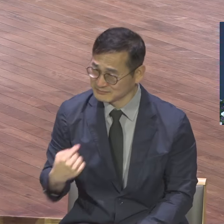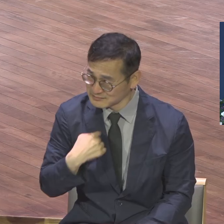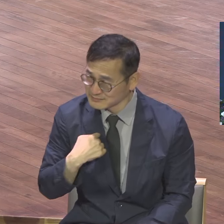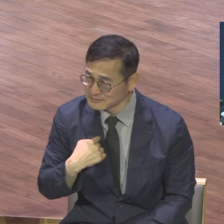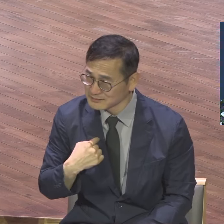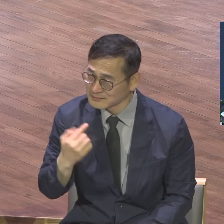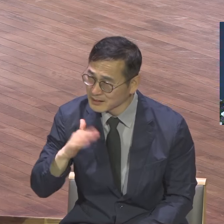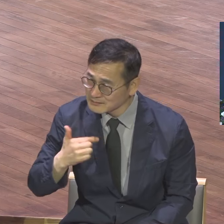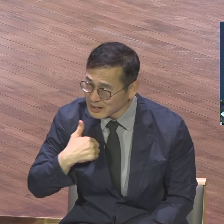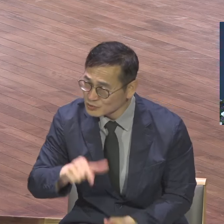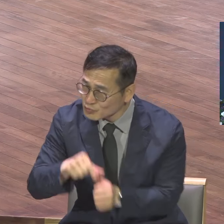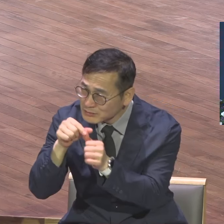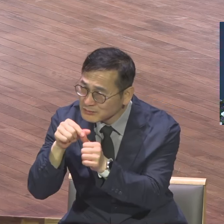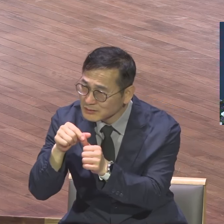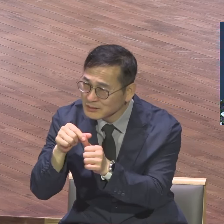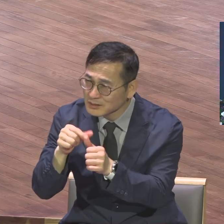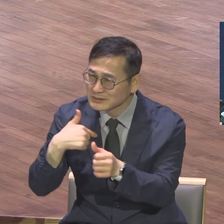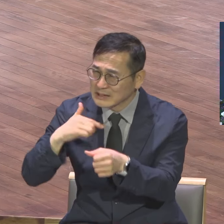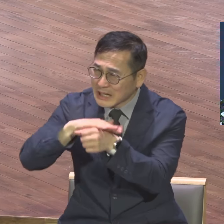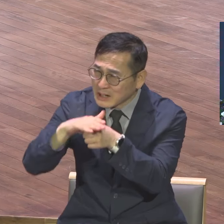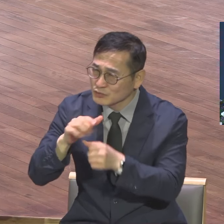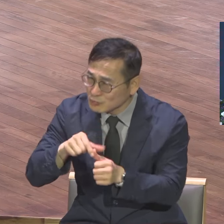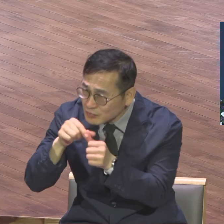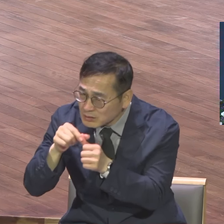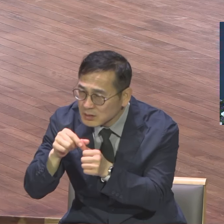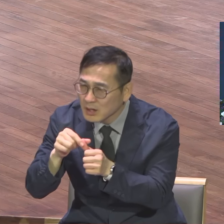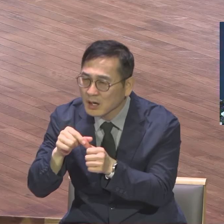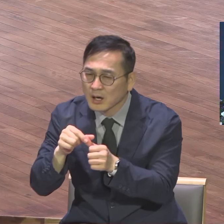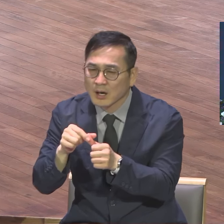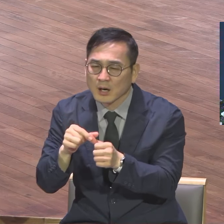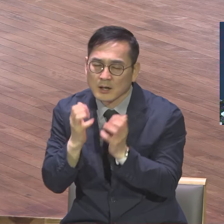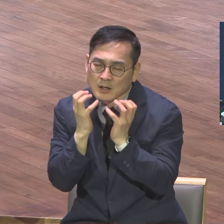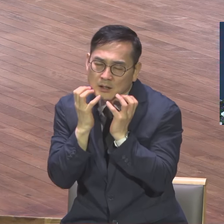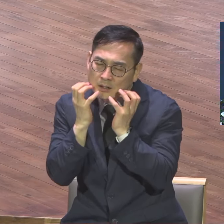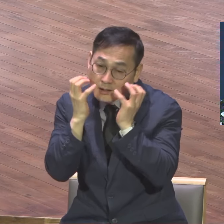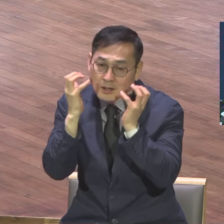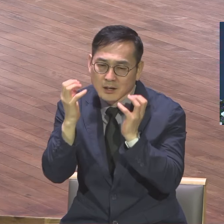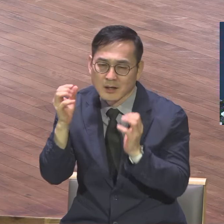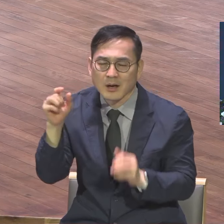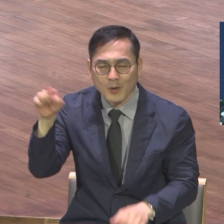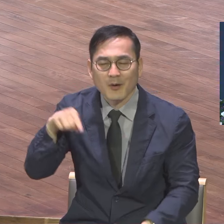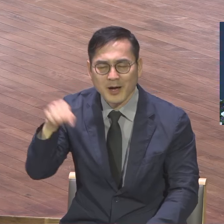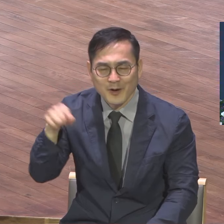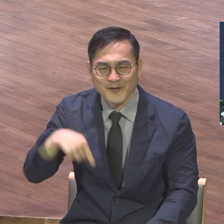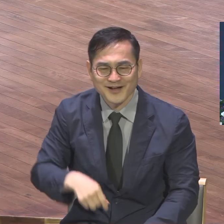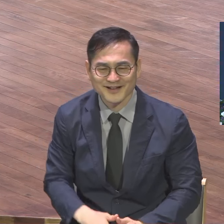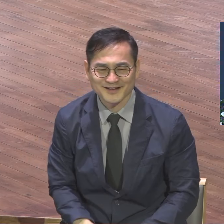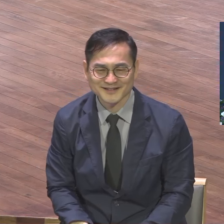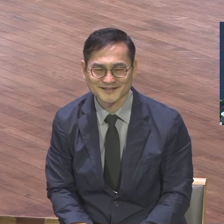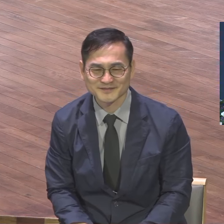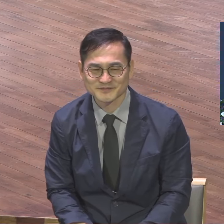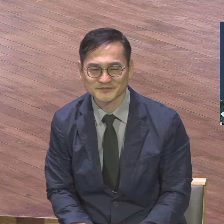어떻게 하나님 이렇게 사랑하셔서 구원해 주셨는가 감격할 일이 올 줄로 믿습니다.